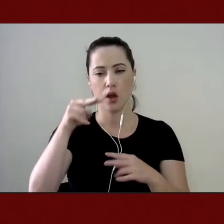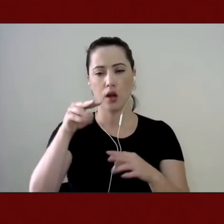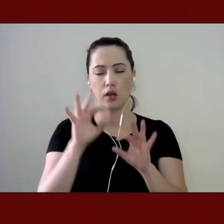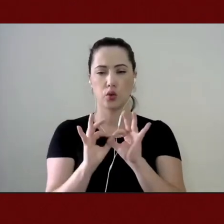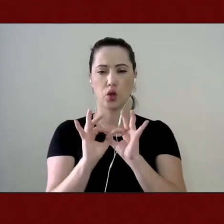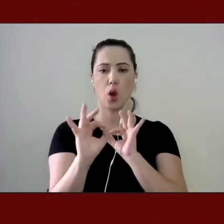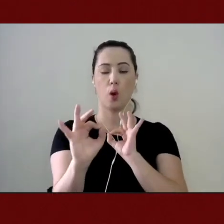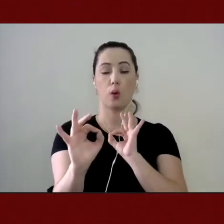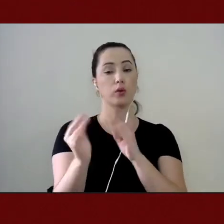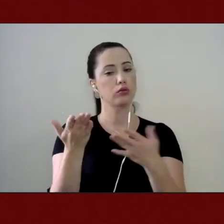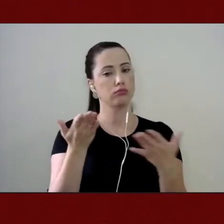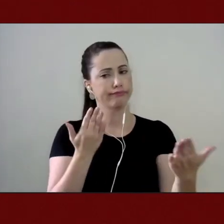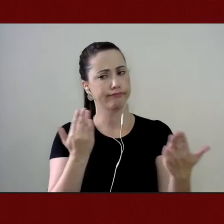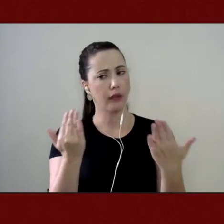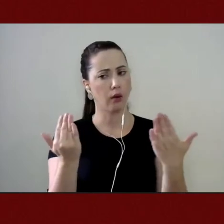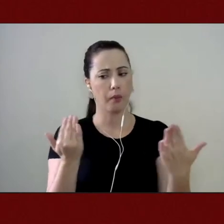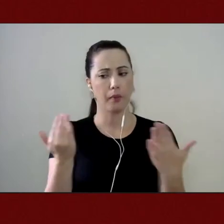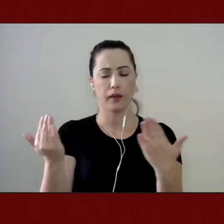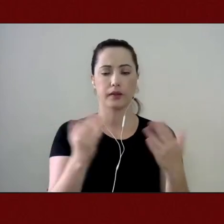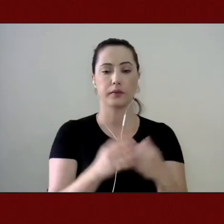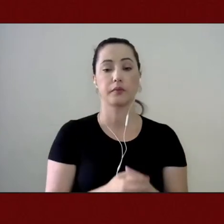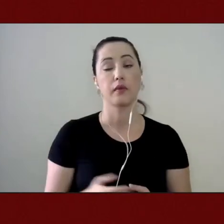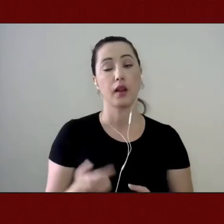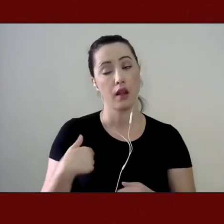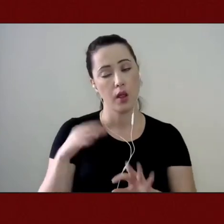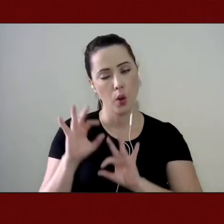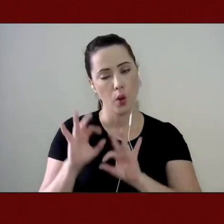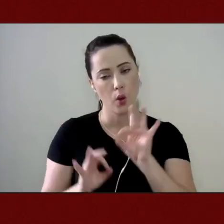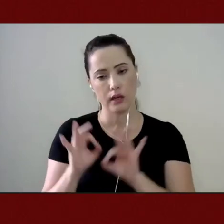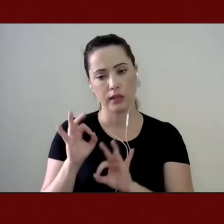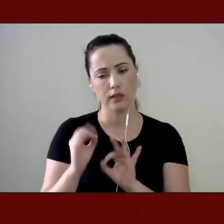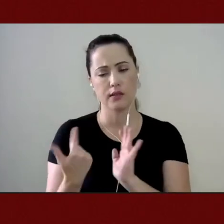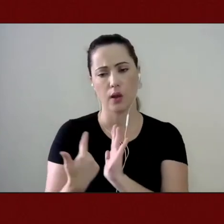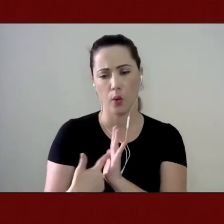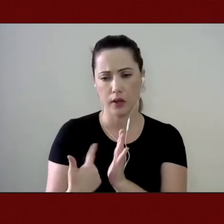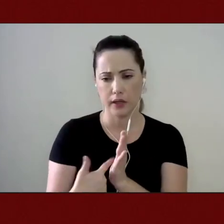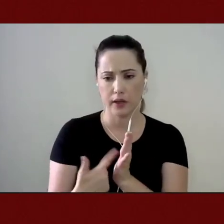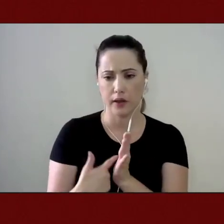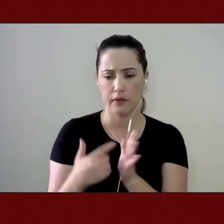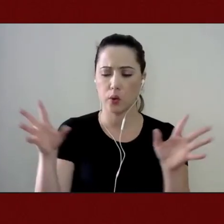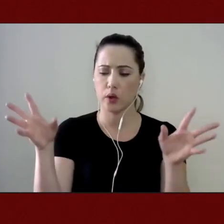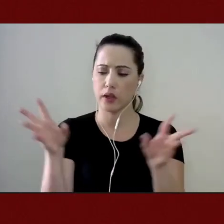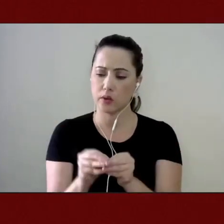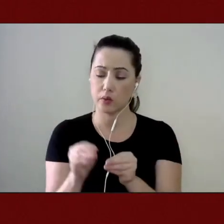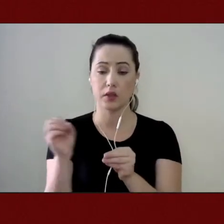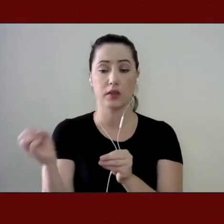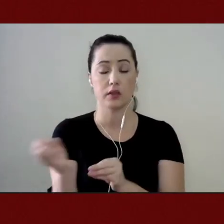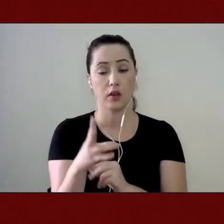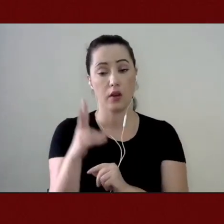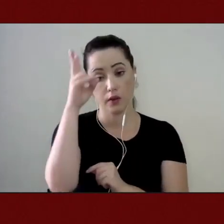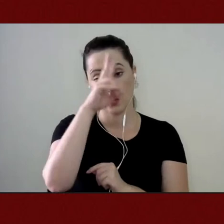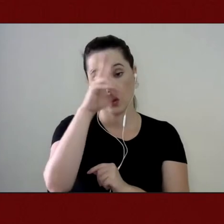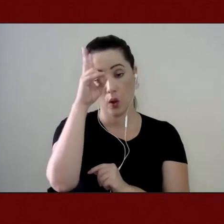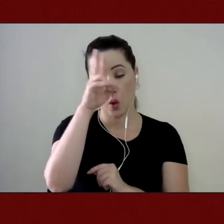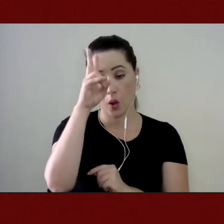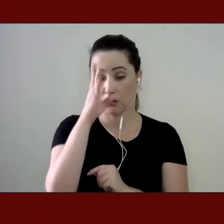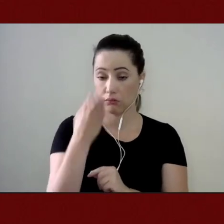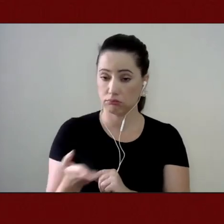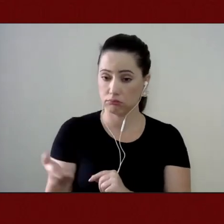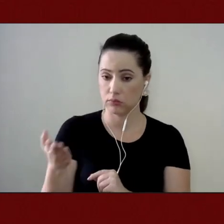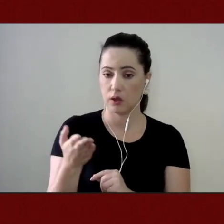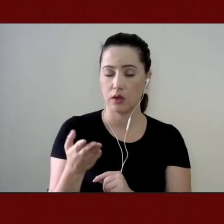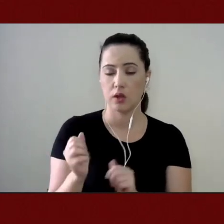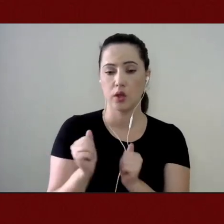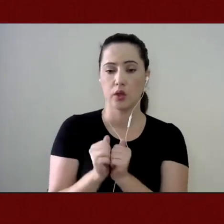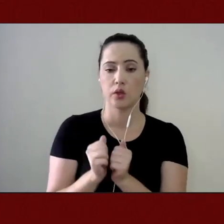eu tive a oportunidade de organizar um livro nesse sentido, sintetizando essa nova produção historiográfica, junto com os